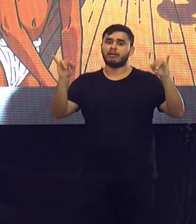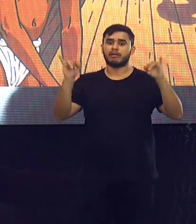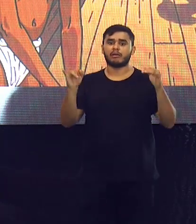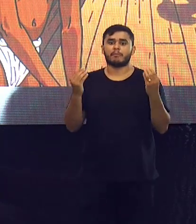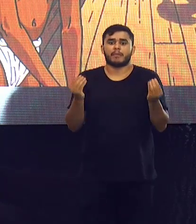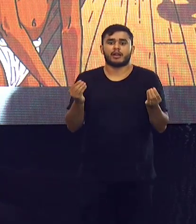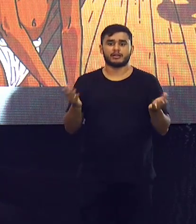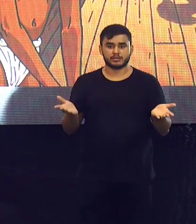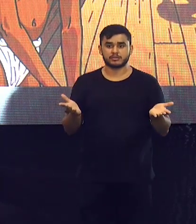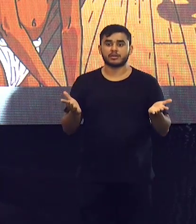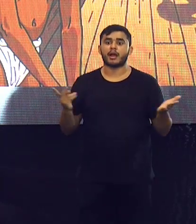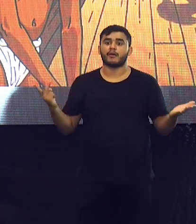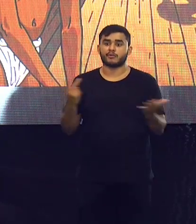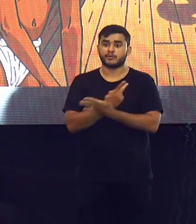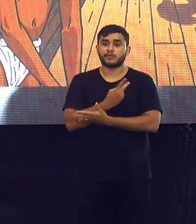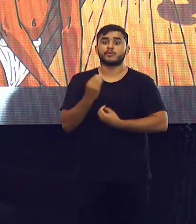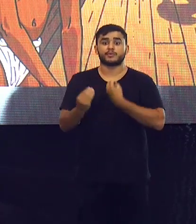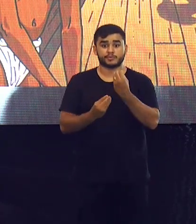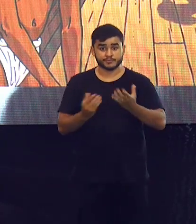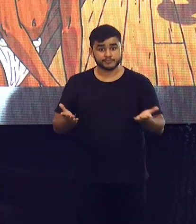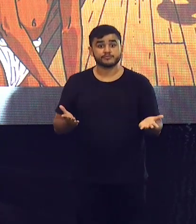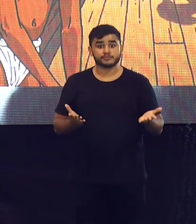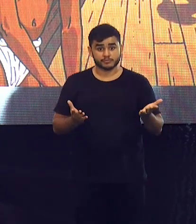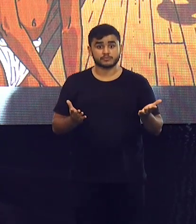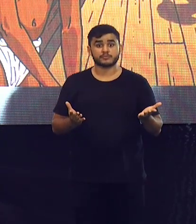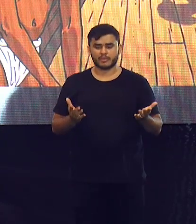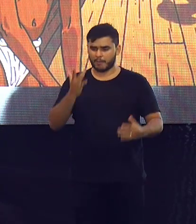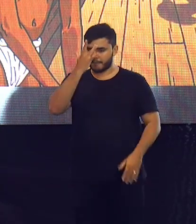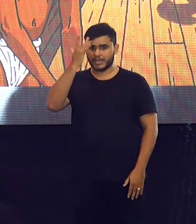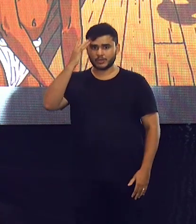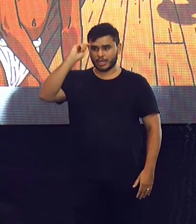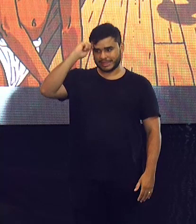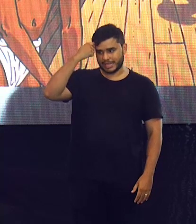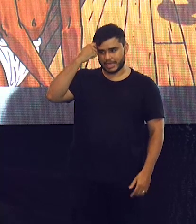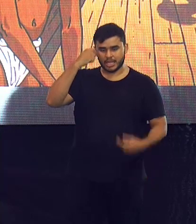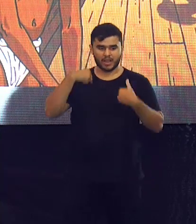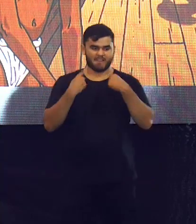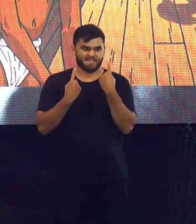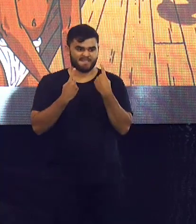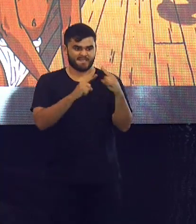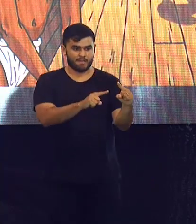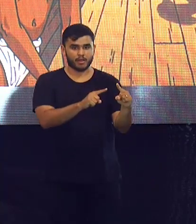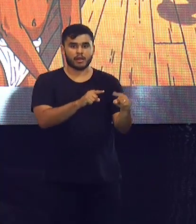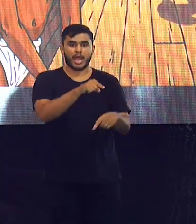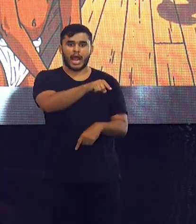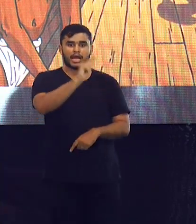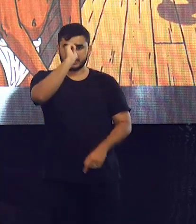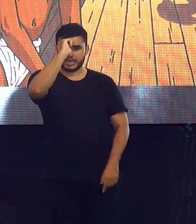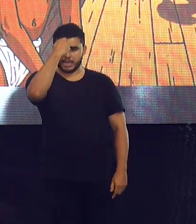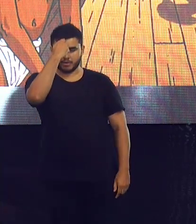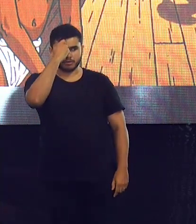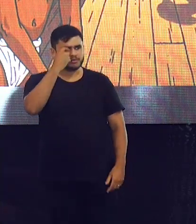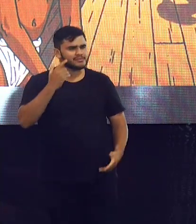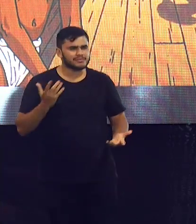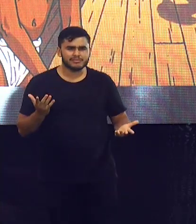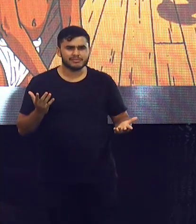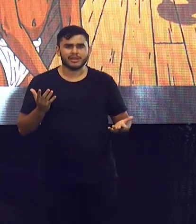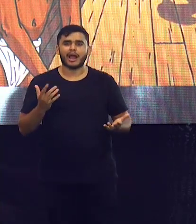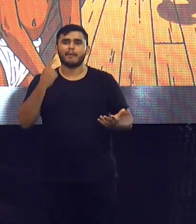dessa ideia da inversão, né? E que o próprio negro escravizava negro, como a gente ouve muito por